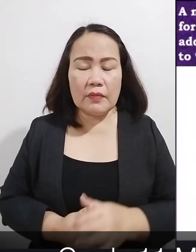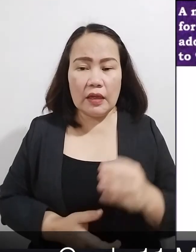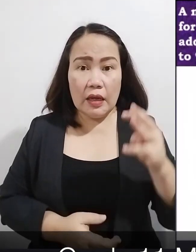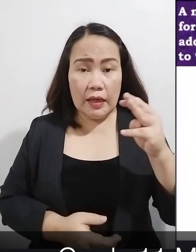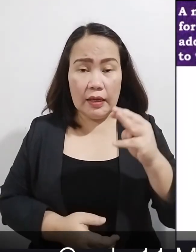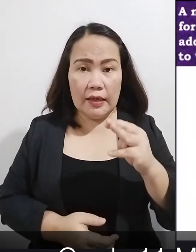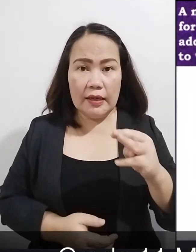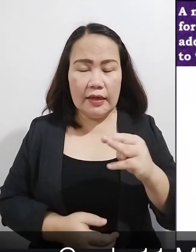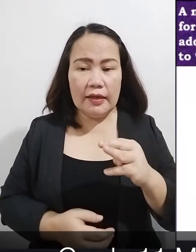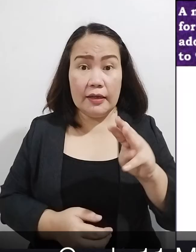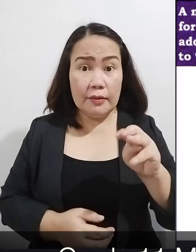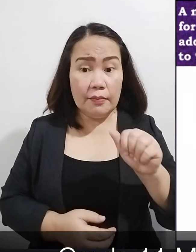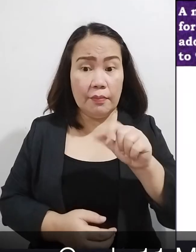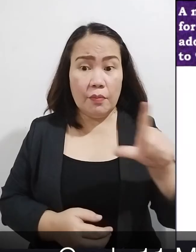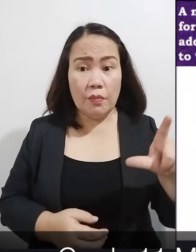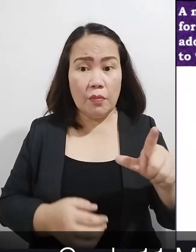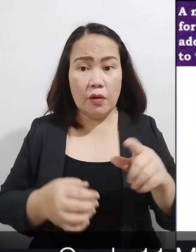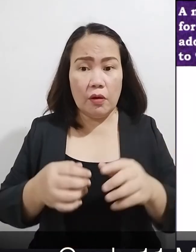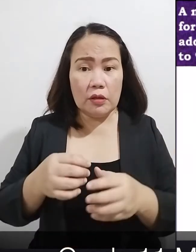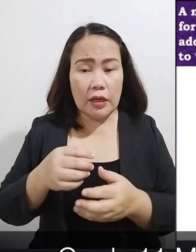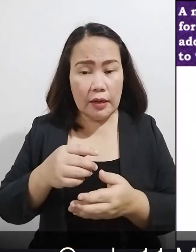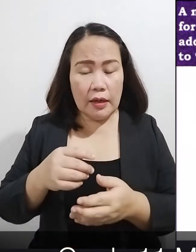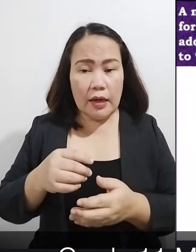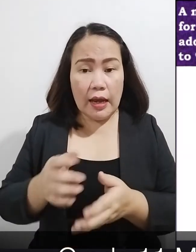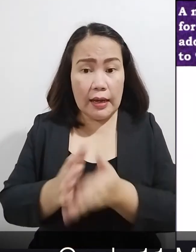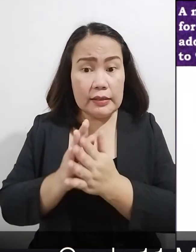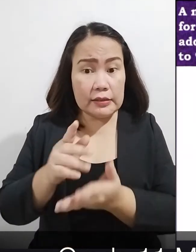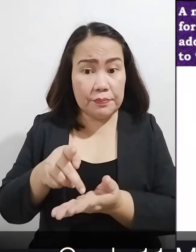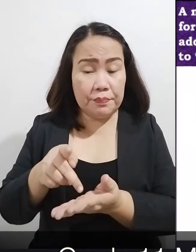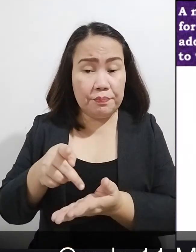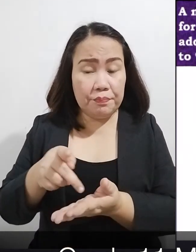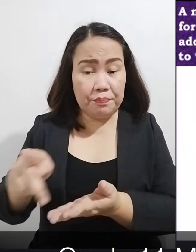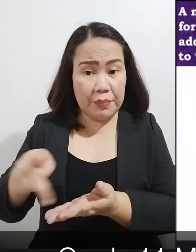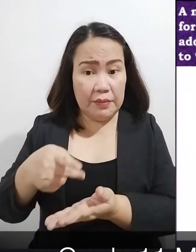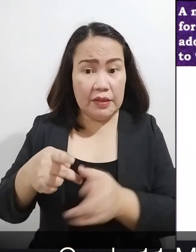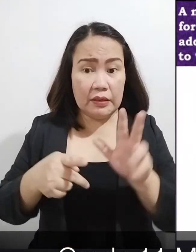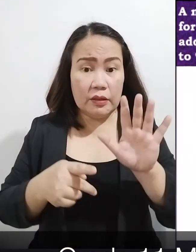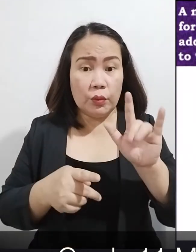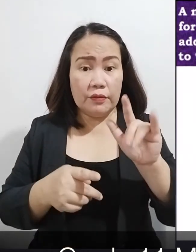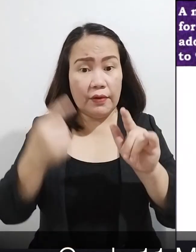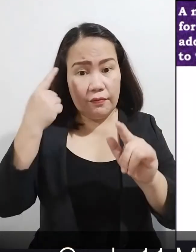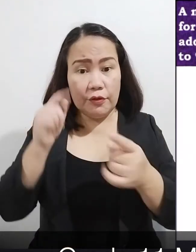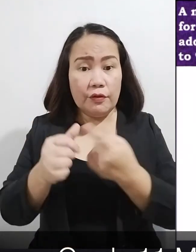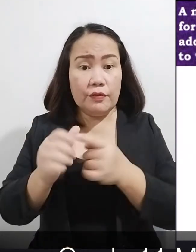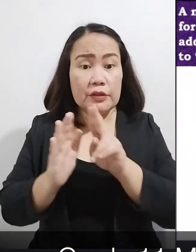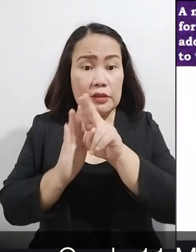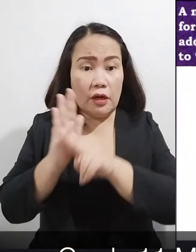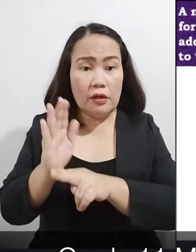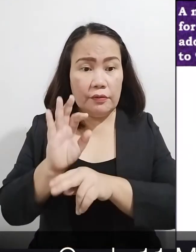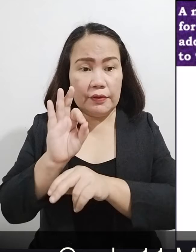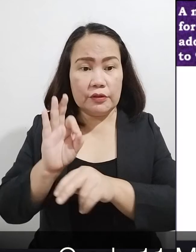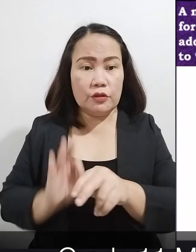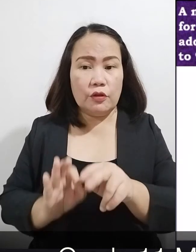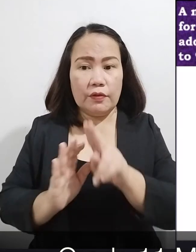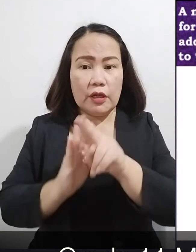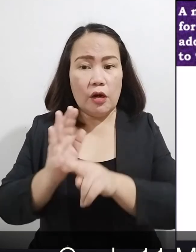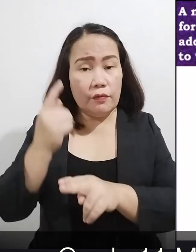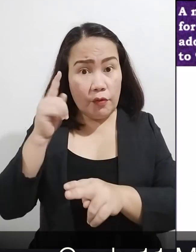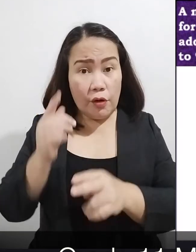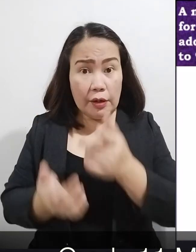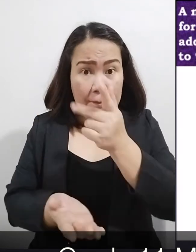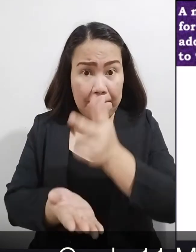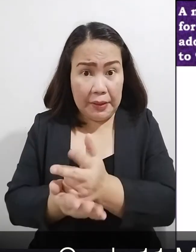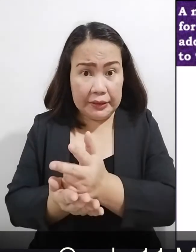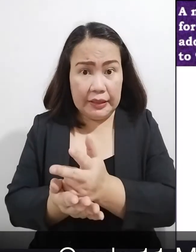A mall charges 25 pesos for the first hour or a fraction of an hour for the parking fee. An additional 10 pesos